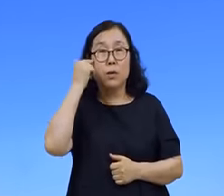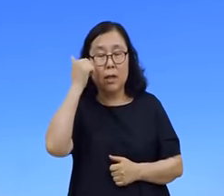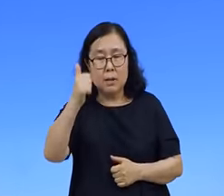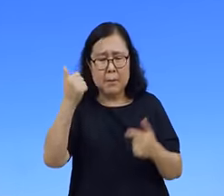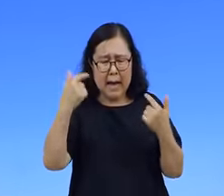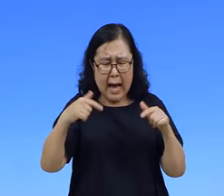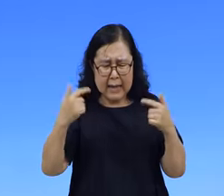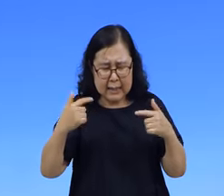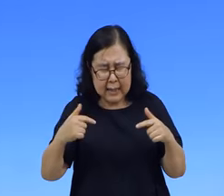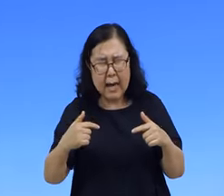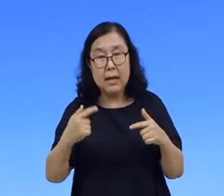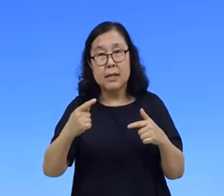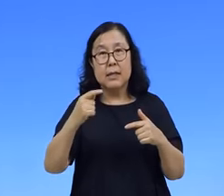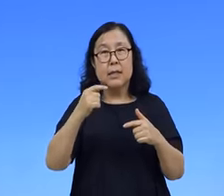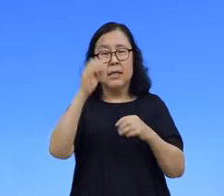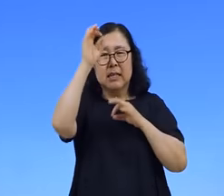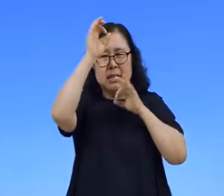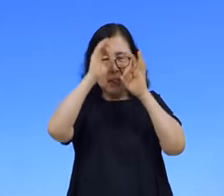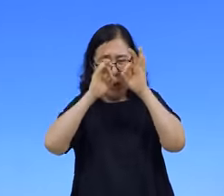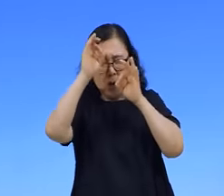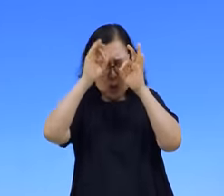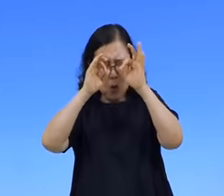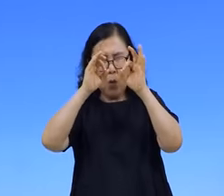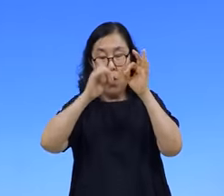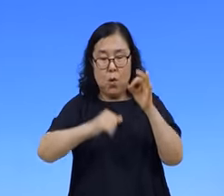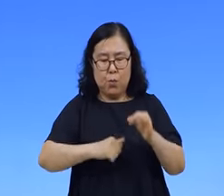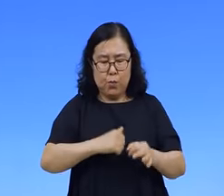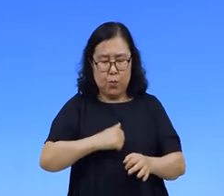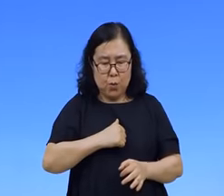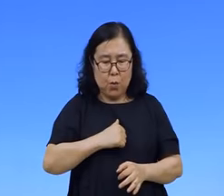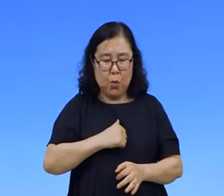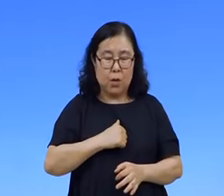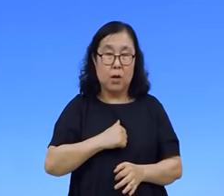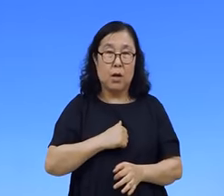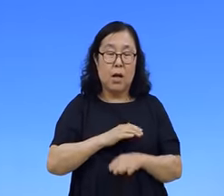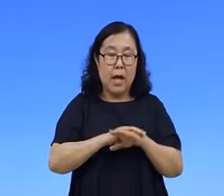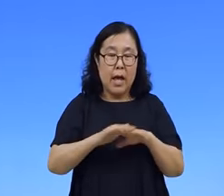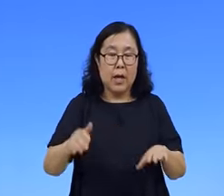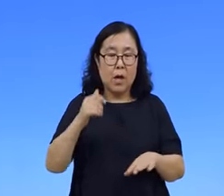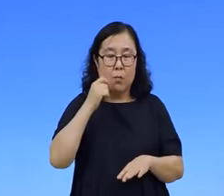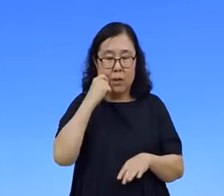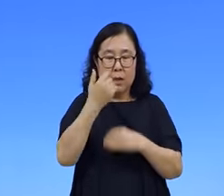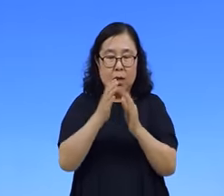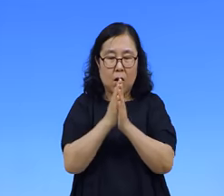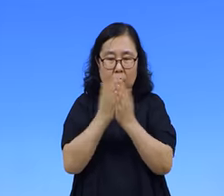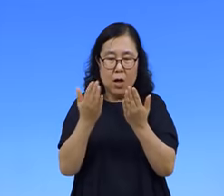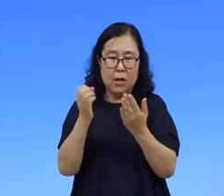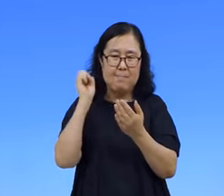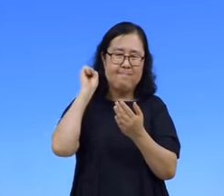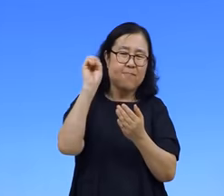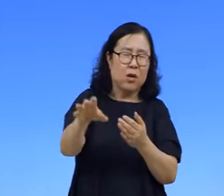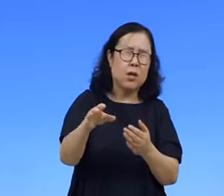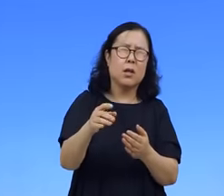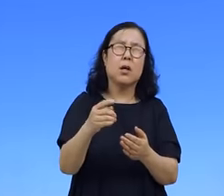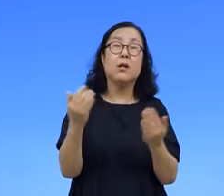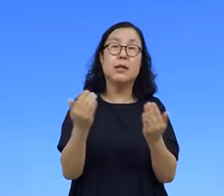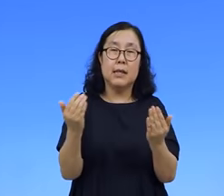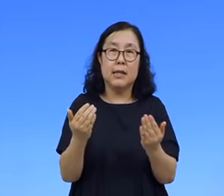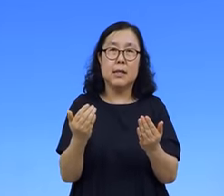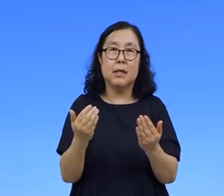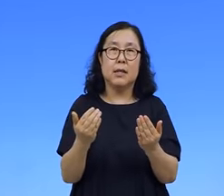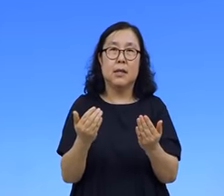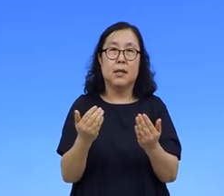이 목사님이 늘 그 실수, 그 분노의 감정을 처리 못해가지고 그 성경을 집어던진 그 일을